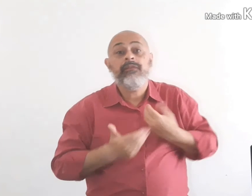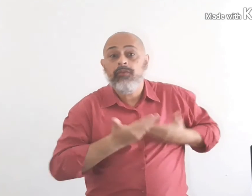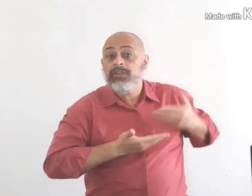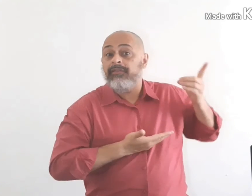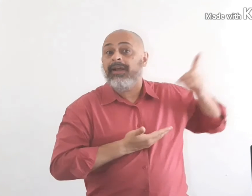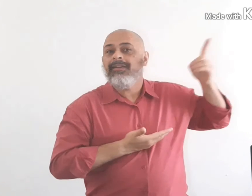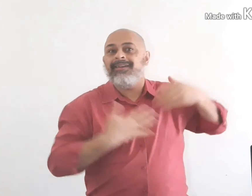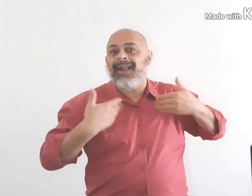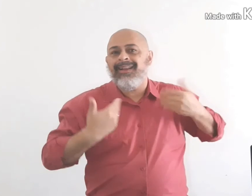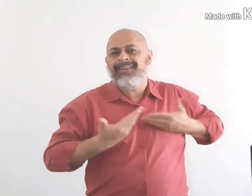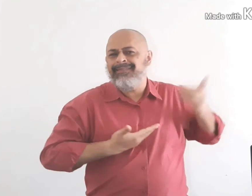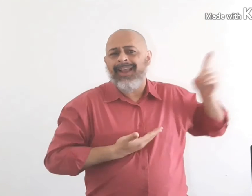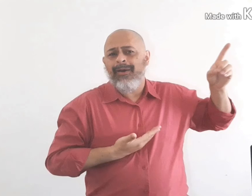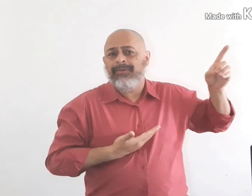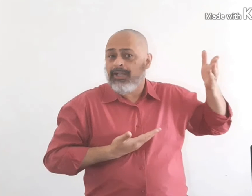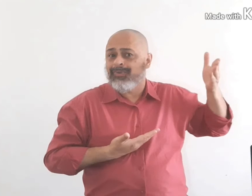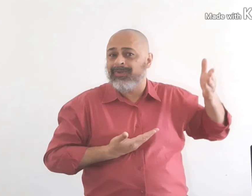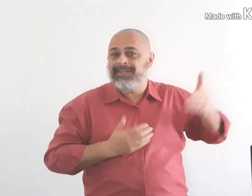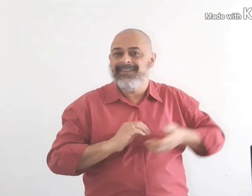ao serviço do Senhor.